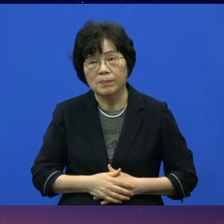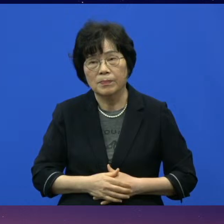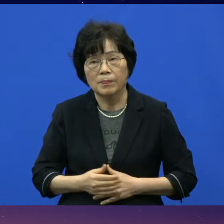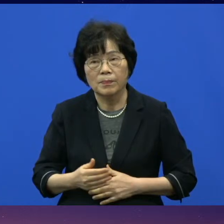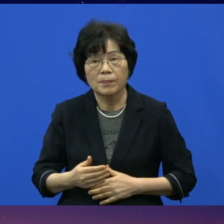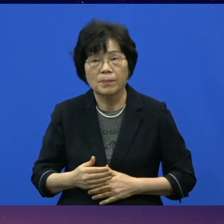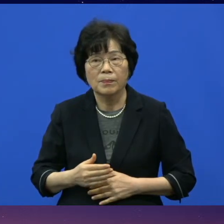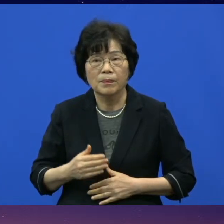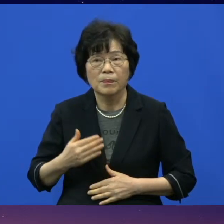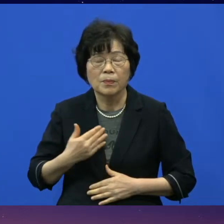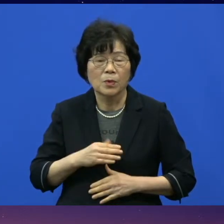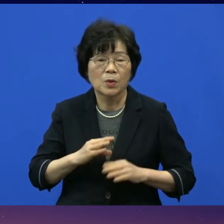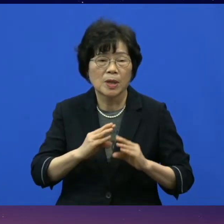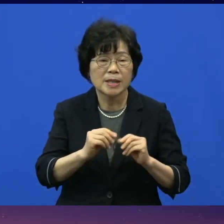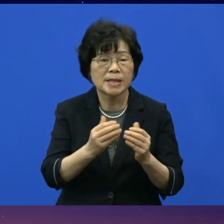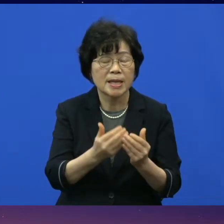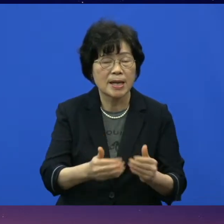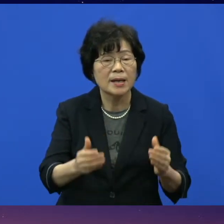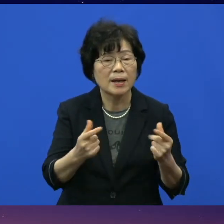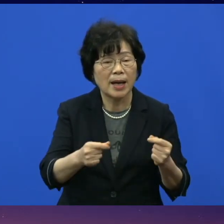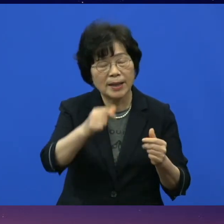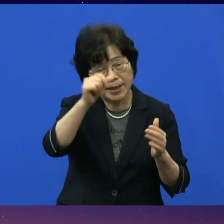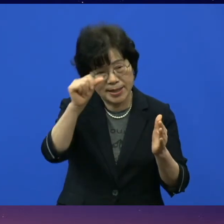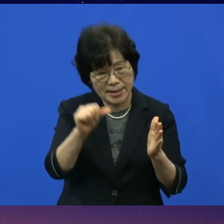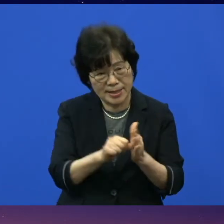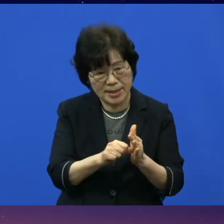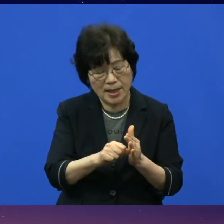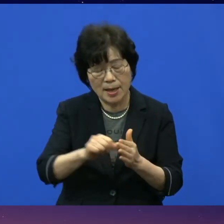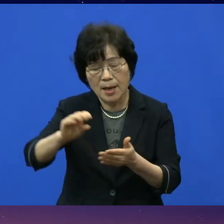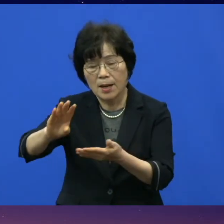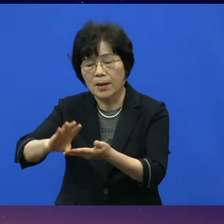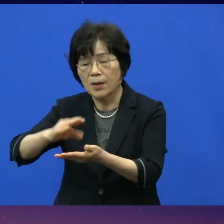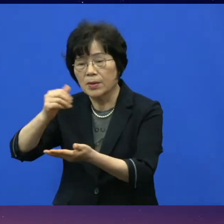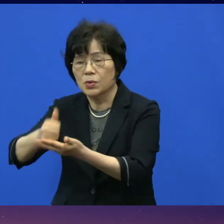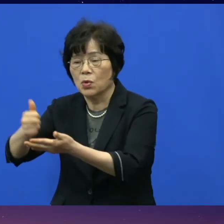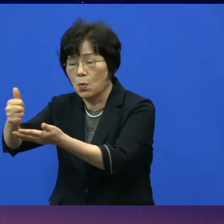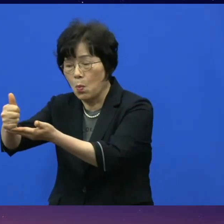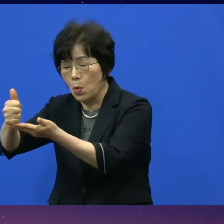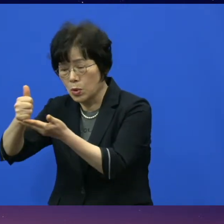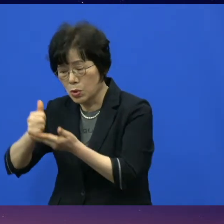여러분, 우리는 질그릇과 같은 인생입니다. 그리스도를 모시고 사는 거예요.